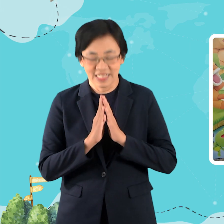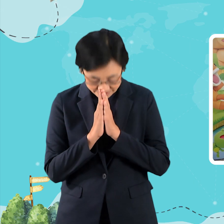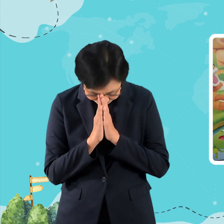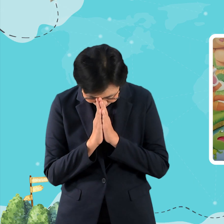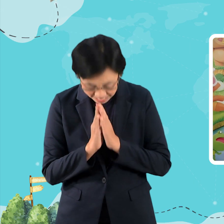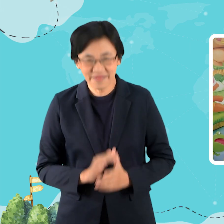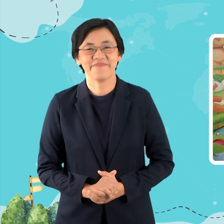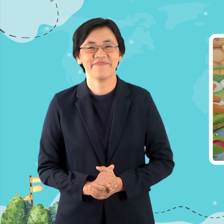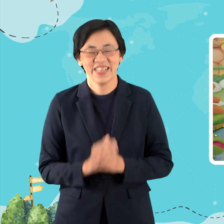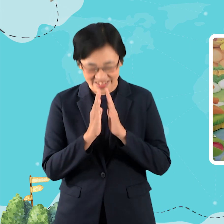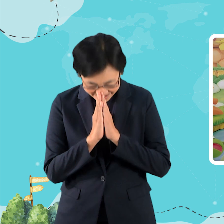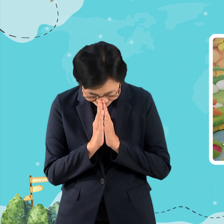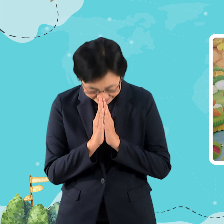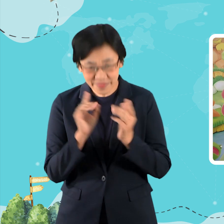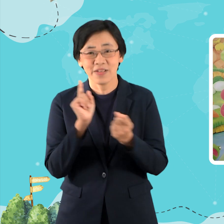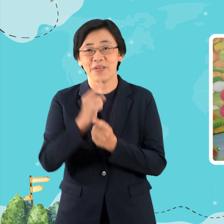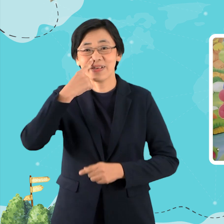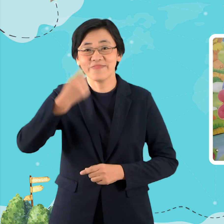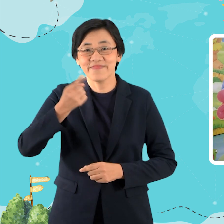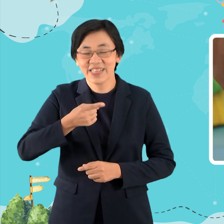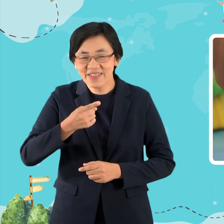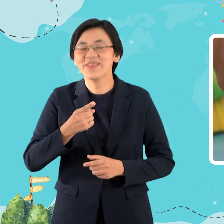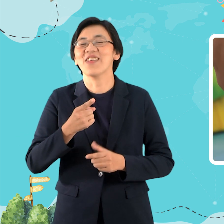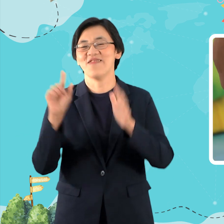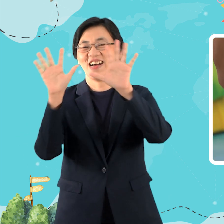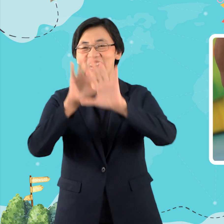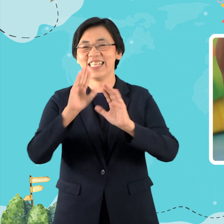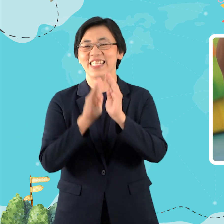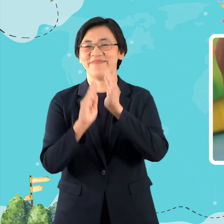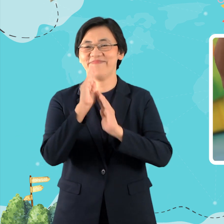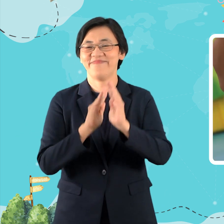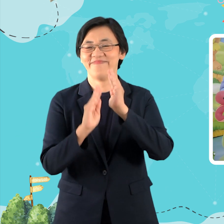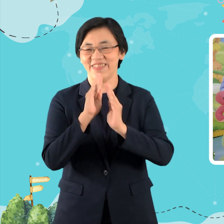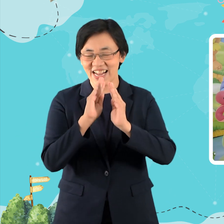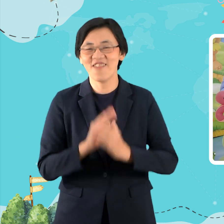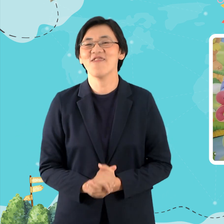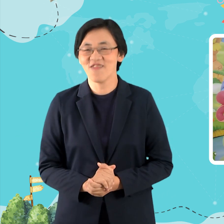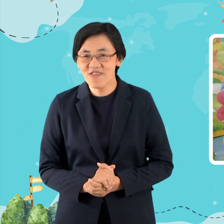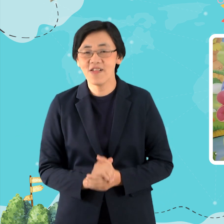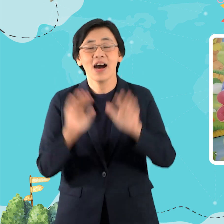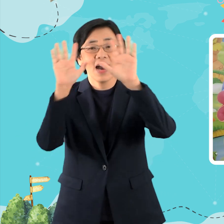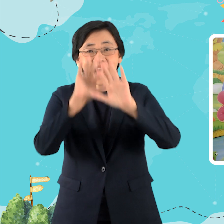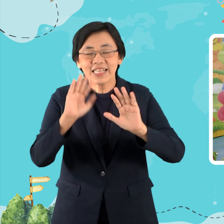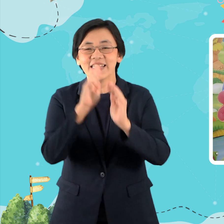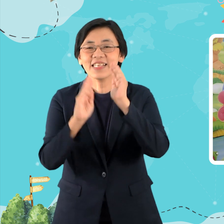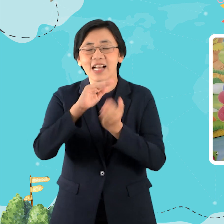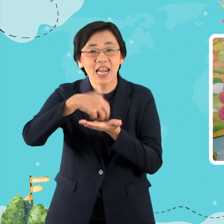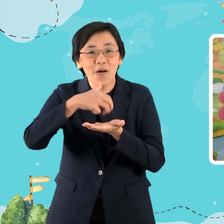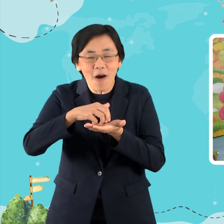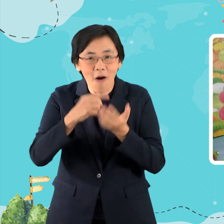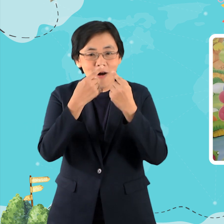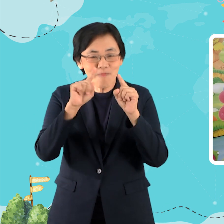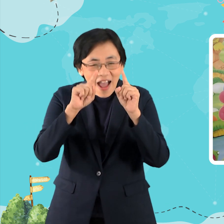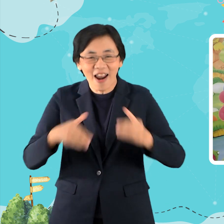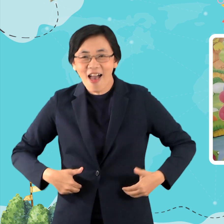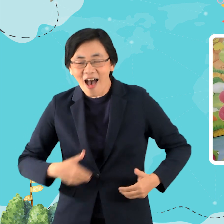สวัสดีครับ สวัสดีครับ กลับมาพบกันแล้วนะครับในรายการนิทานอาเซียนรายการที่จะชวนน้องๆครับไปฟังเรื่องอึ้งทึ่งห